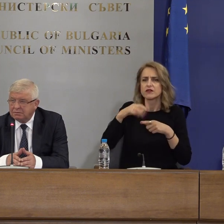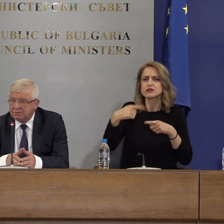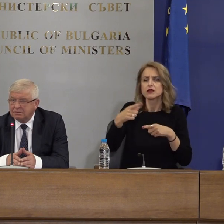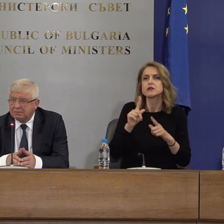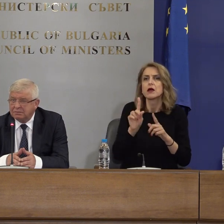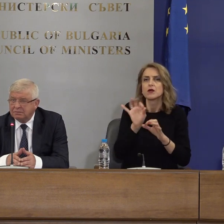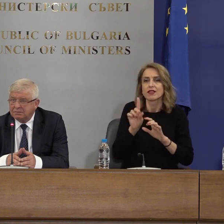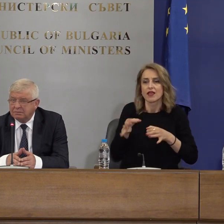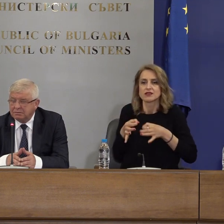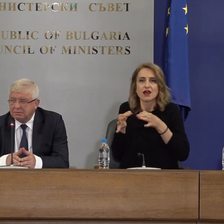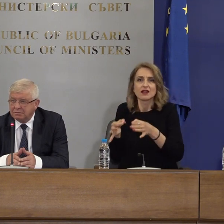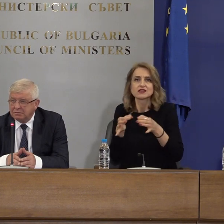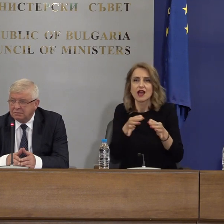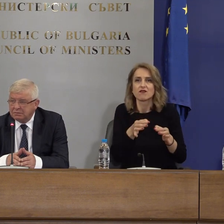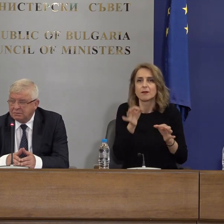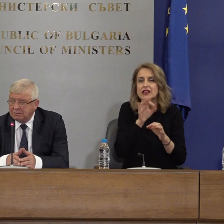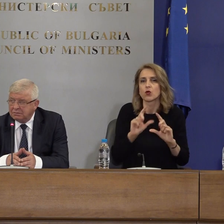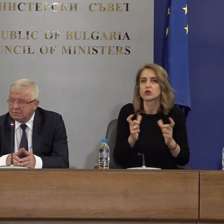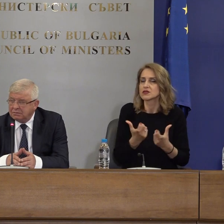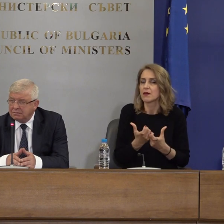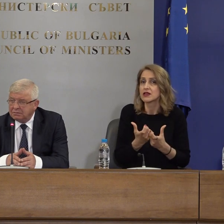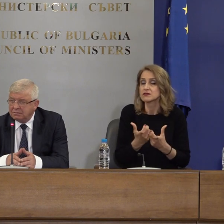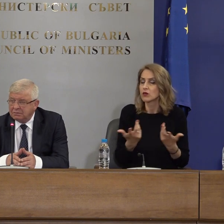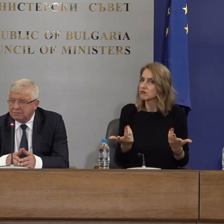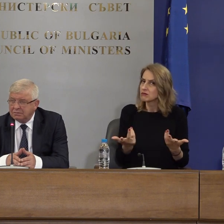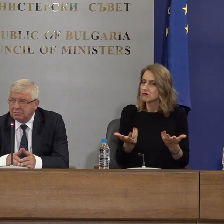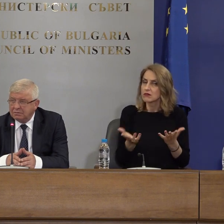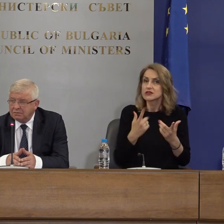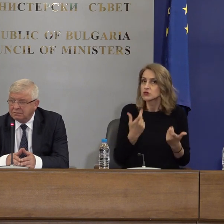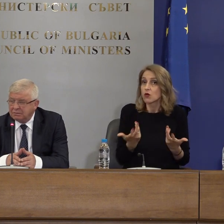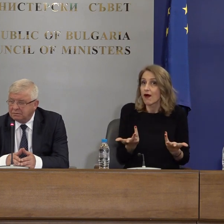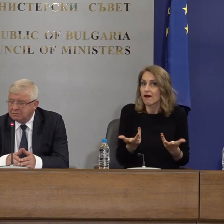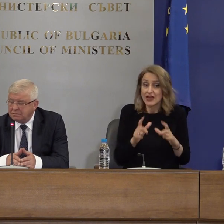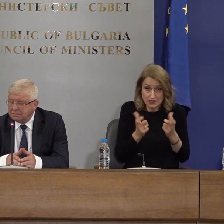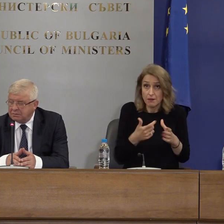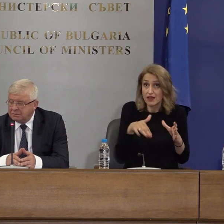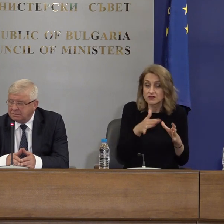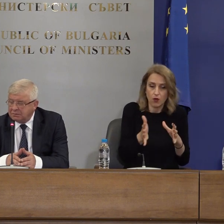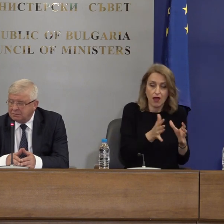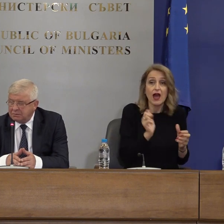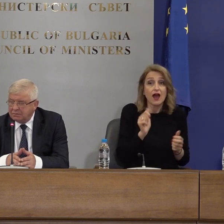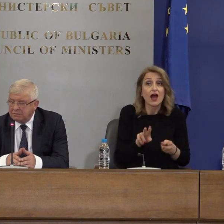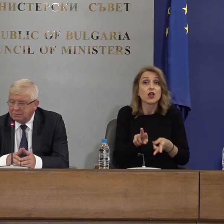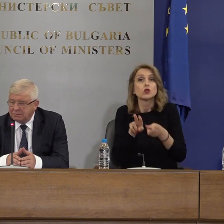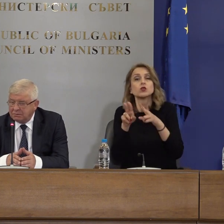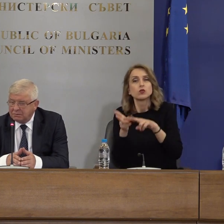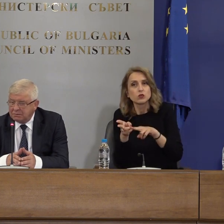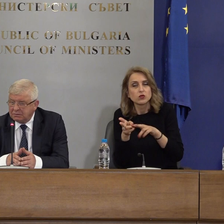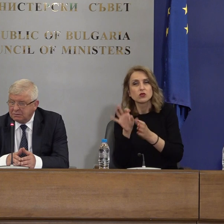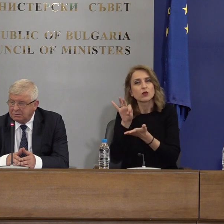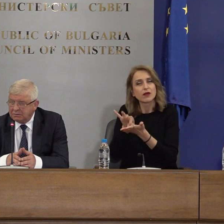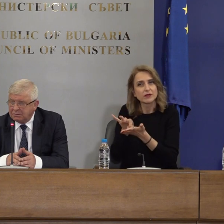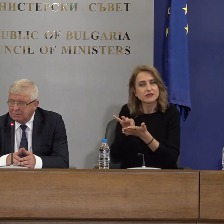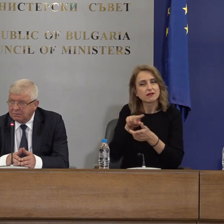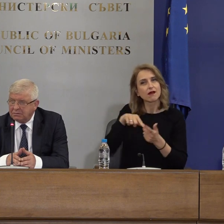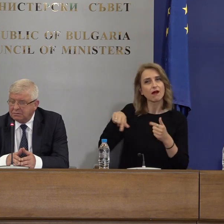правила на изкуството това би трябвало да стане за 2-3 дни. В същото време на отделни места, там където се появяват точно тези супер разпръсквачи, защото така